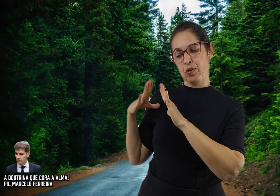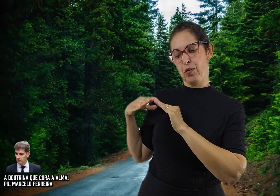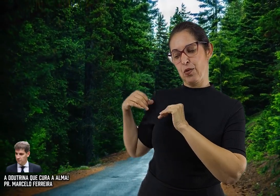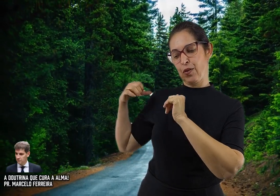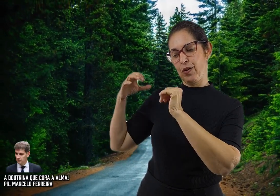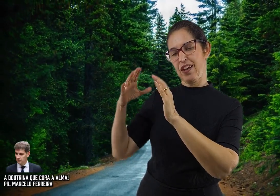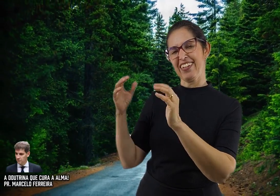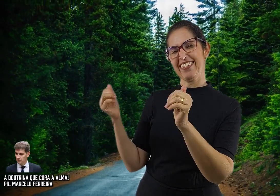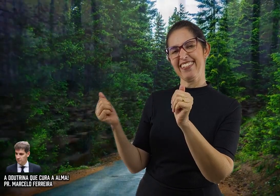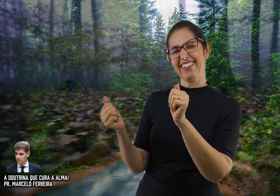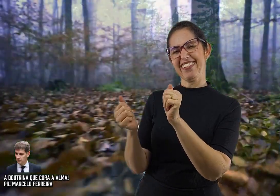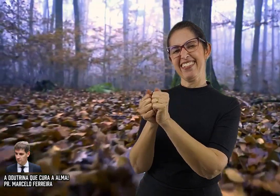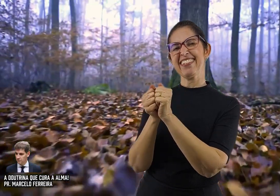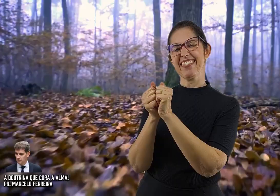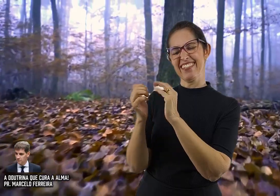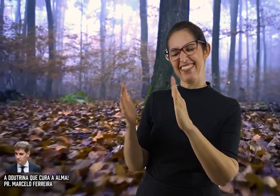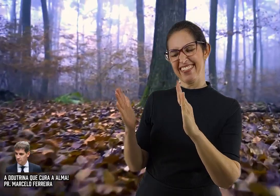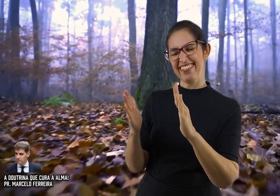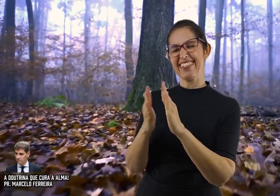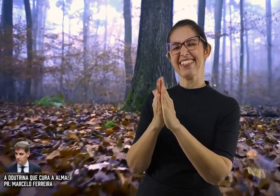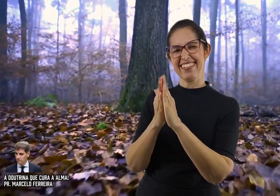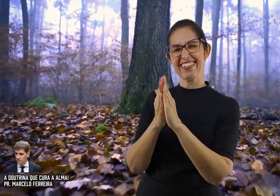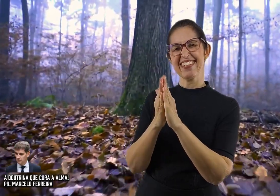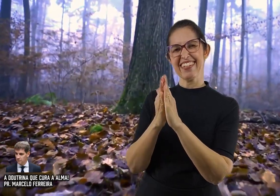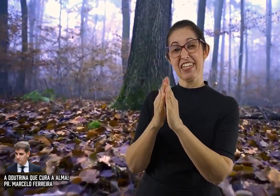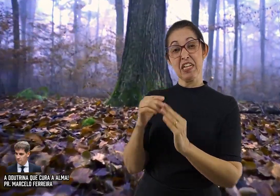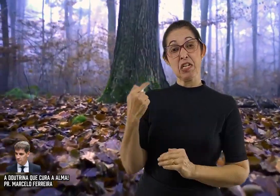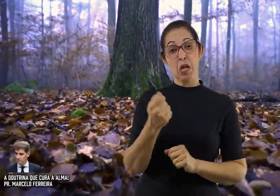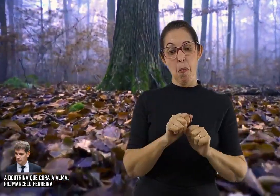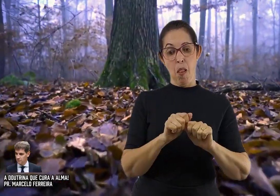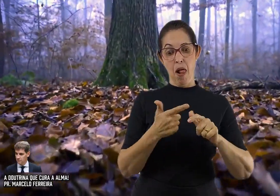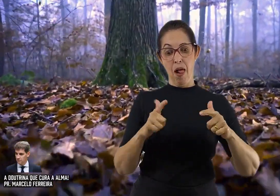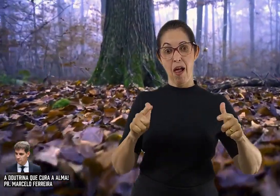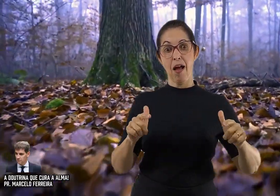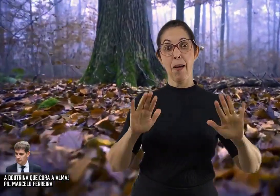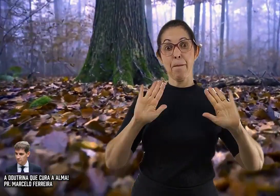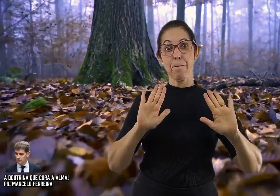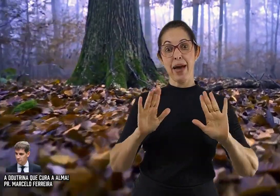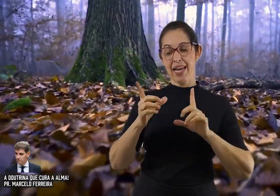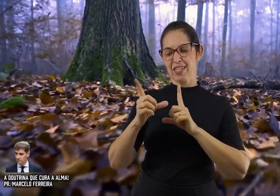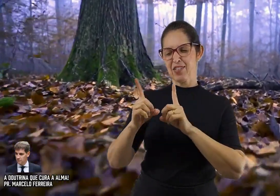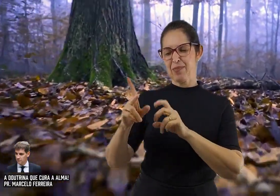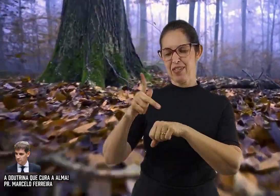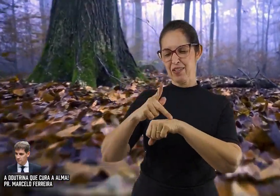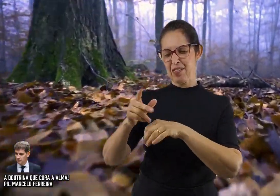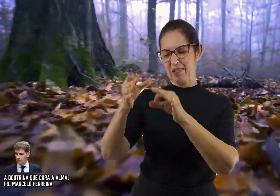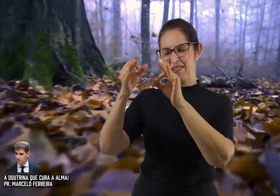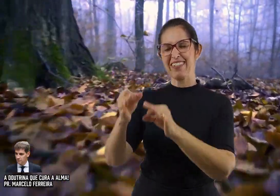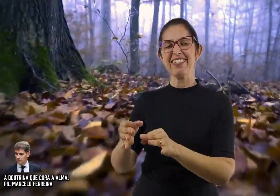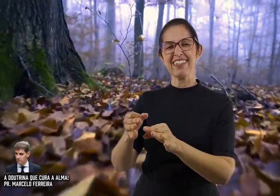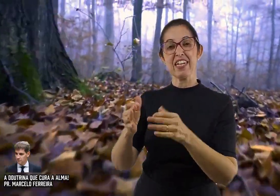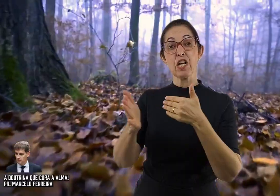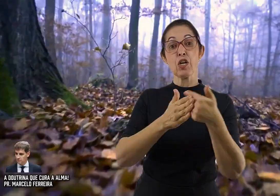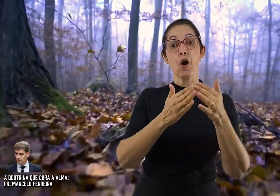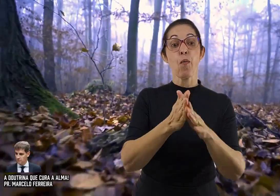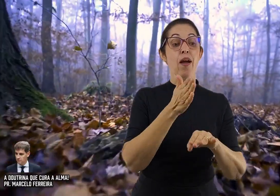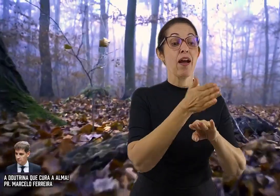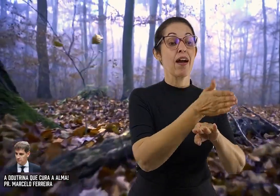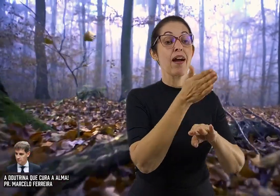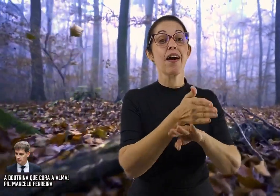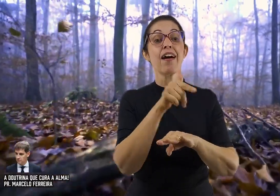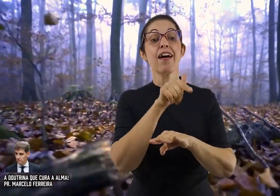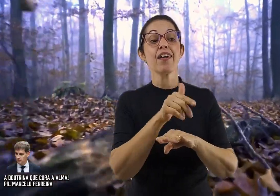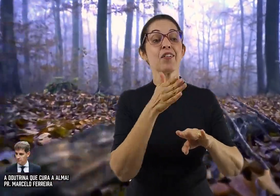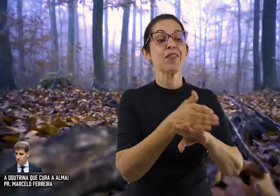anjos. Nós crescemos, mas todos nós temos uma só doutrina. Onde você entrar, o culto começa de joelho